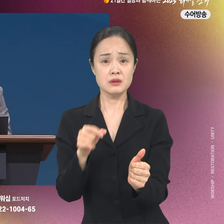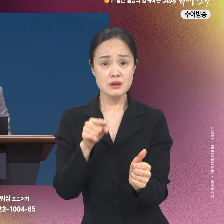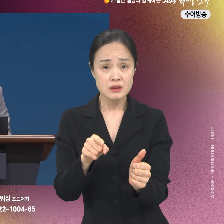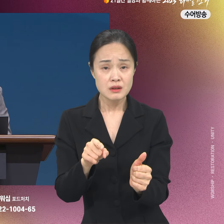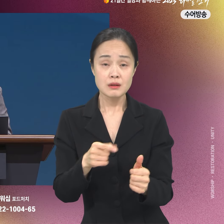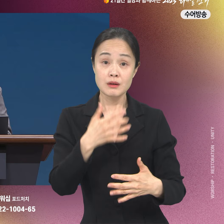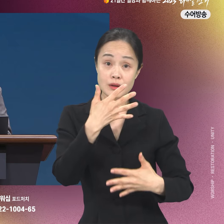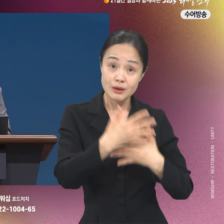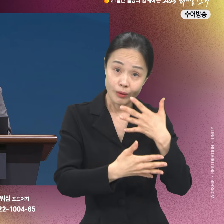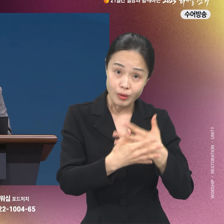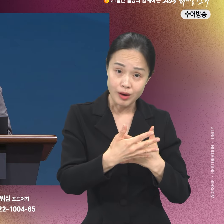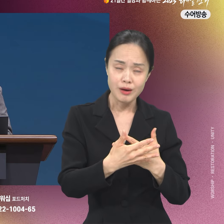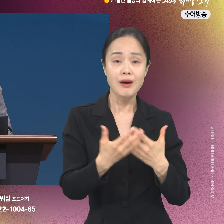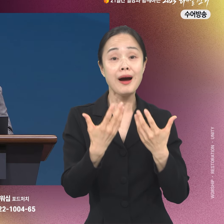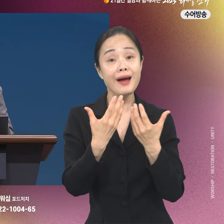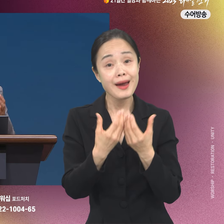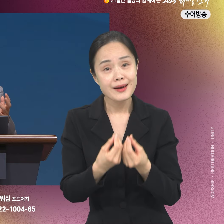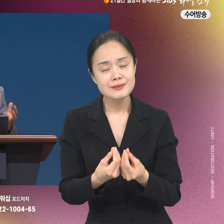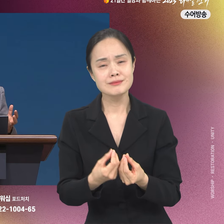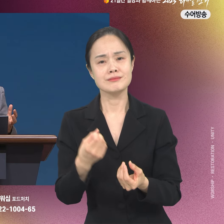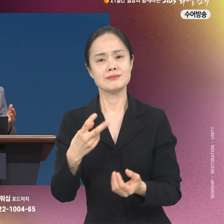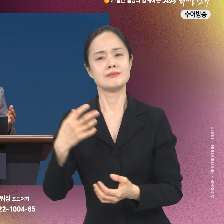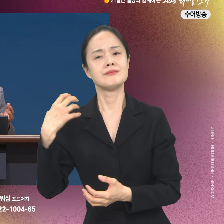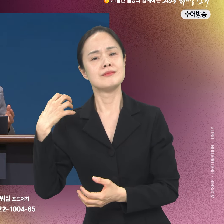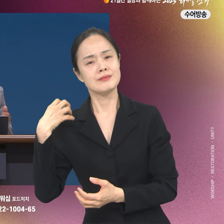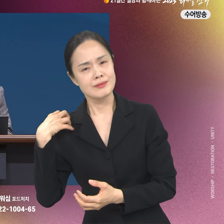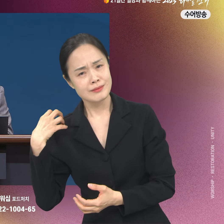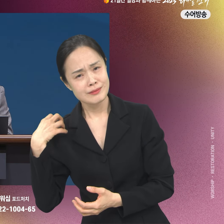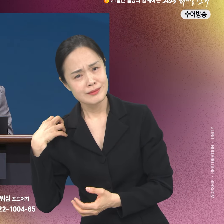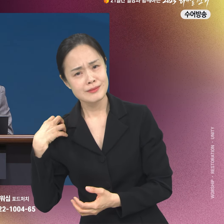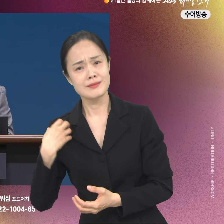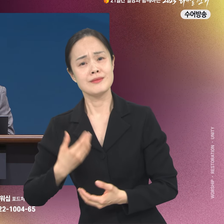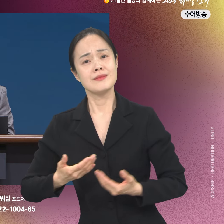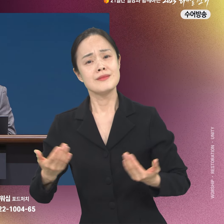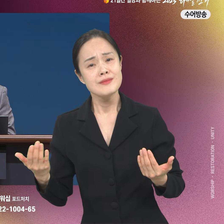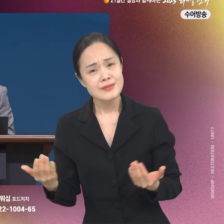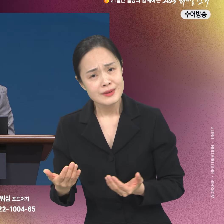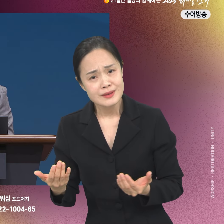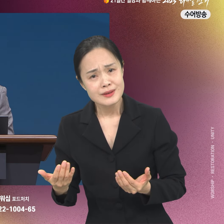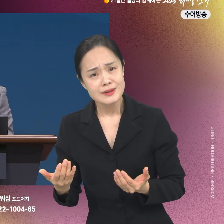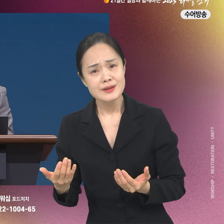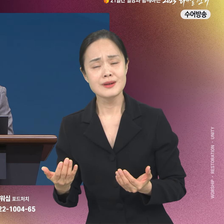직책, 혹은 자기 자식을 너무 사랑하는 어머니,